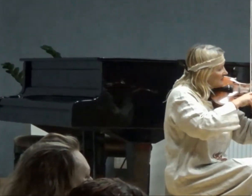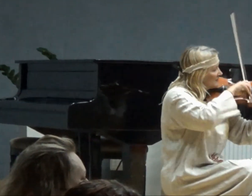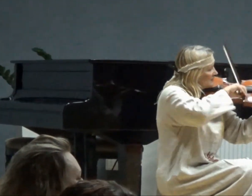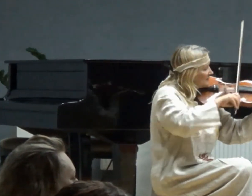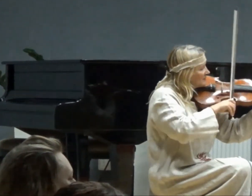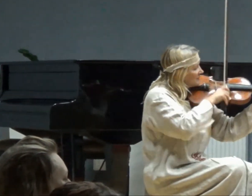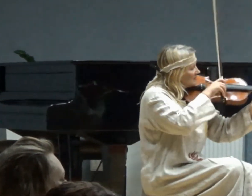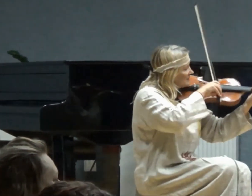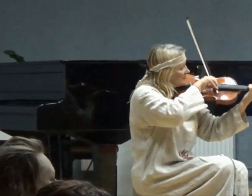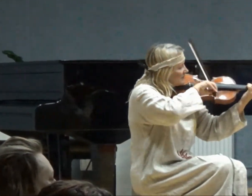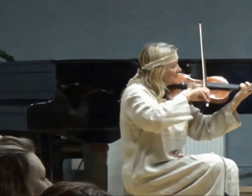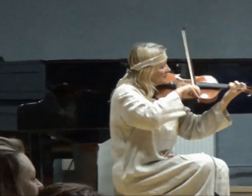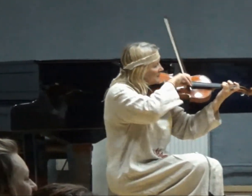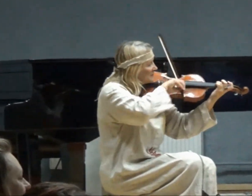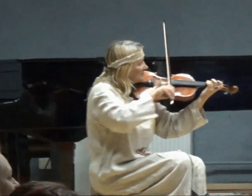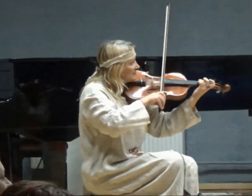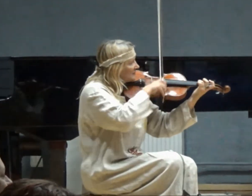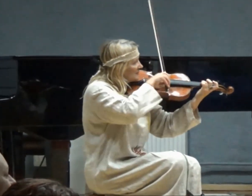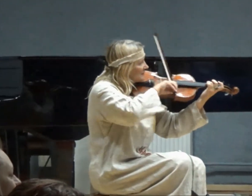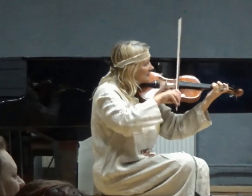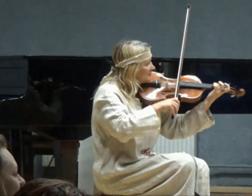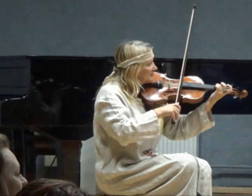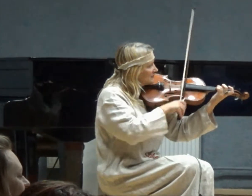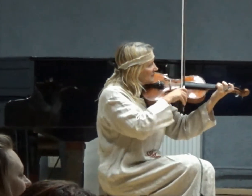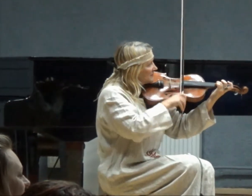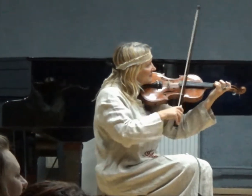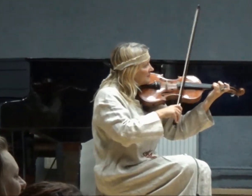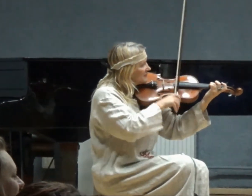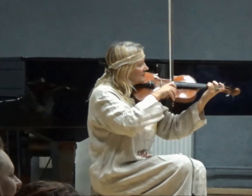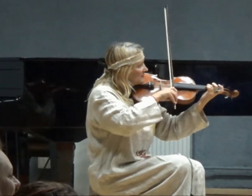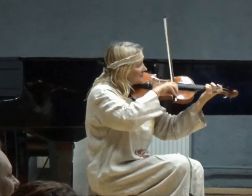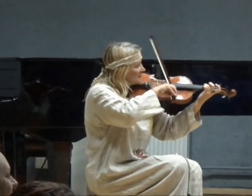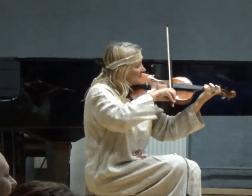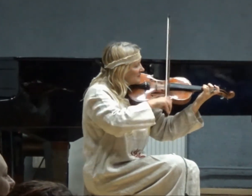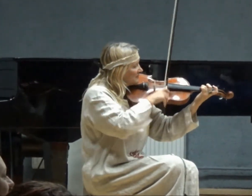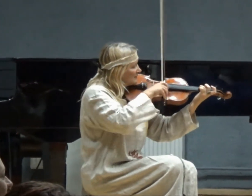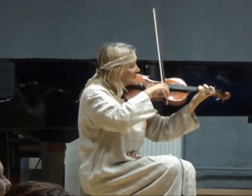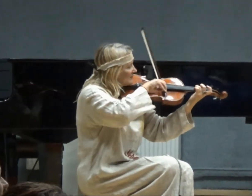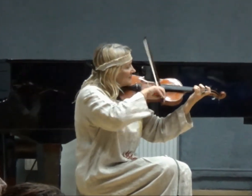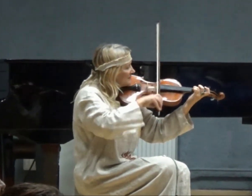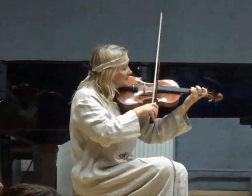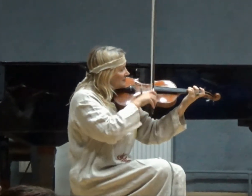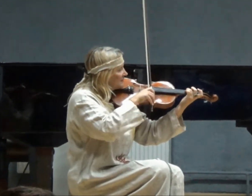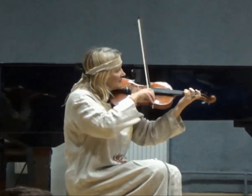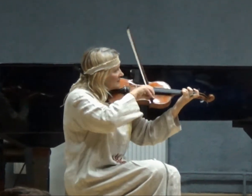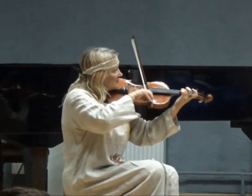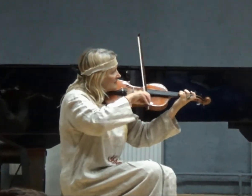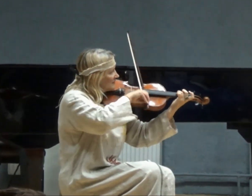Thank you.